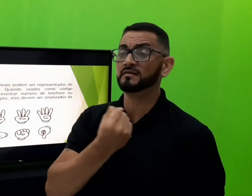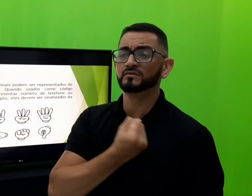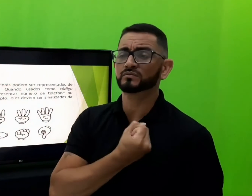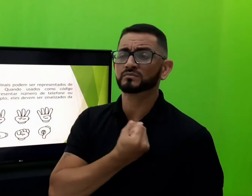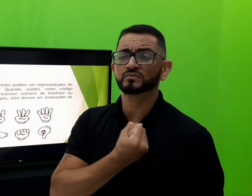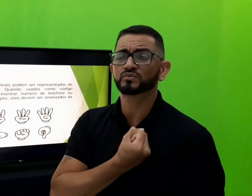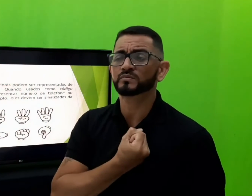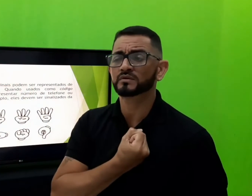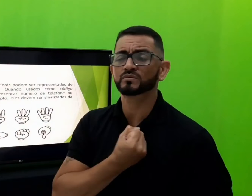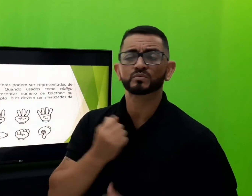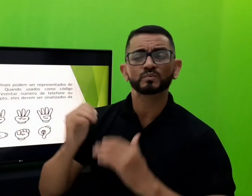ser?